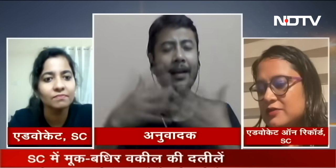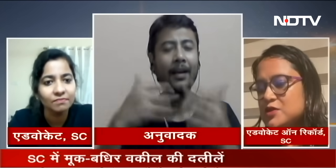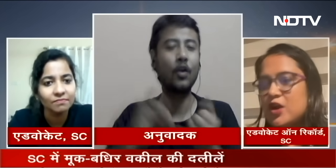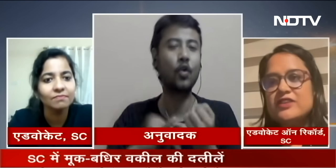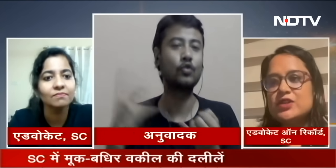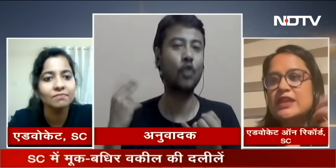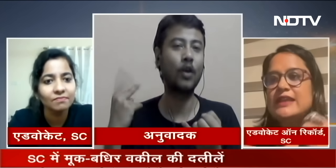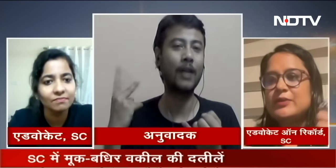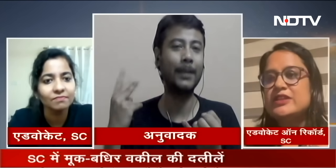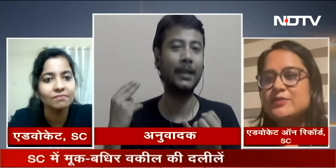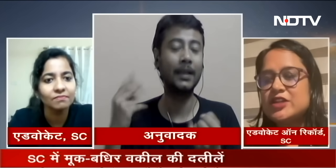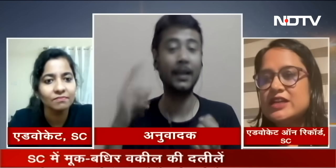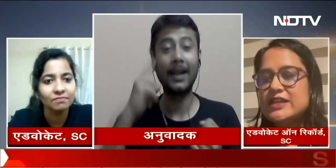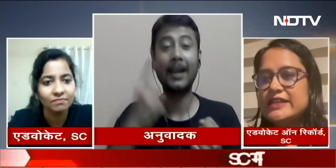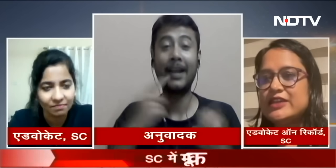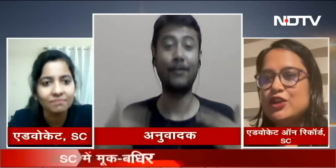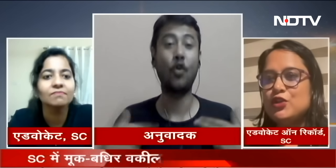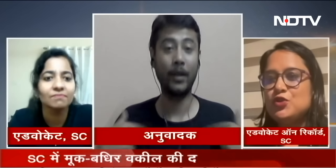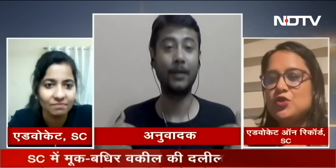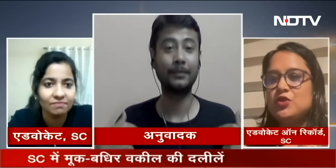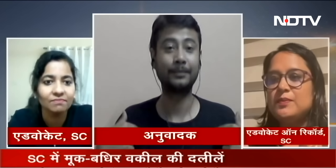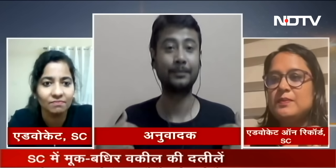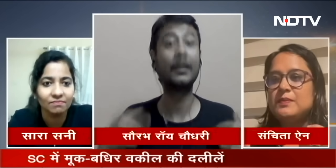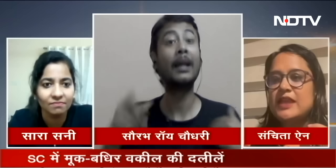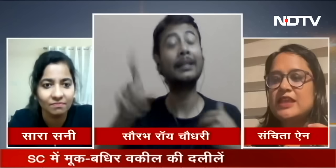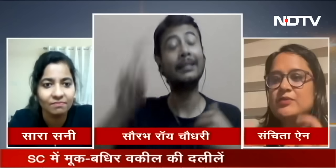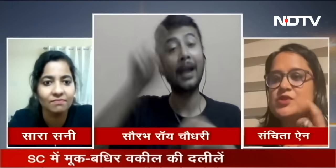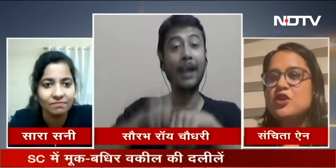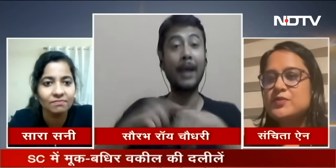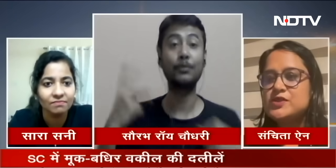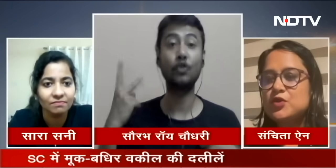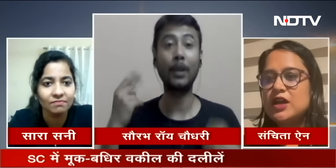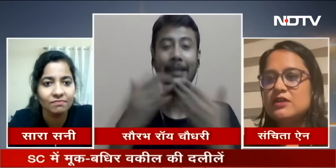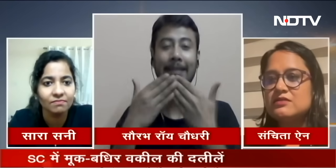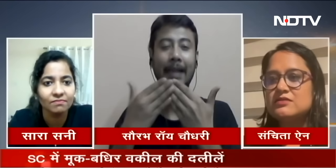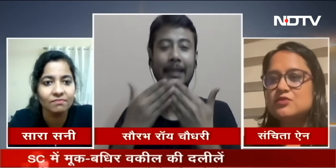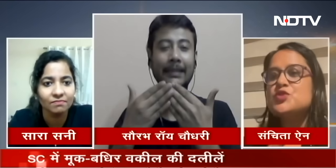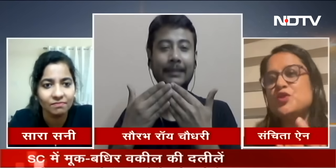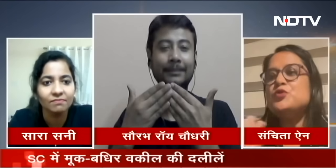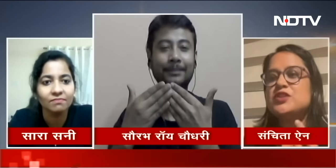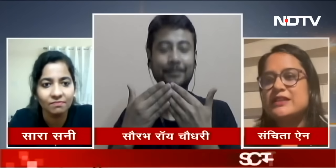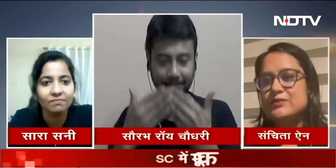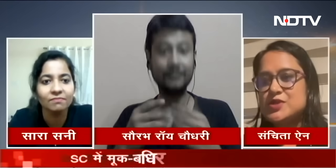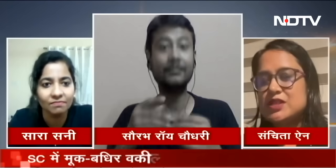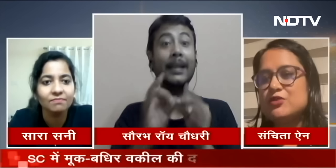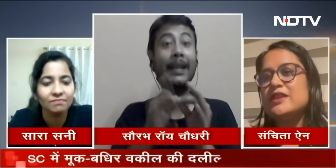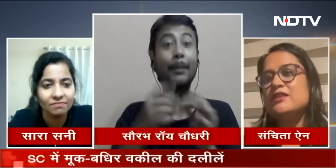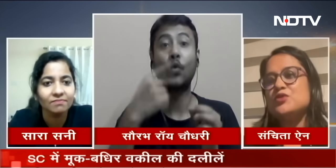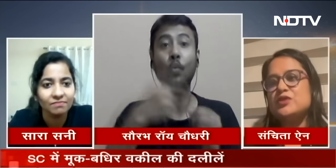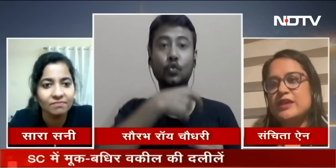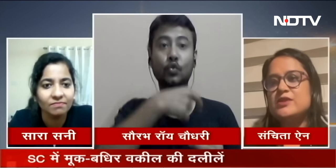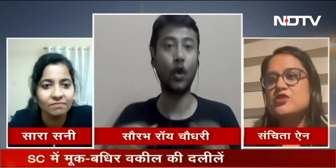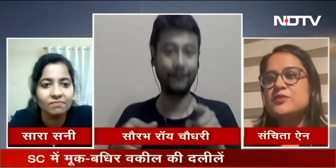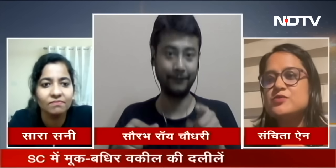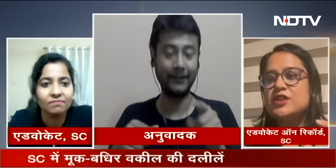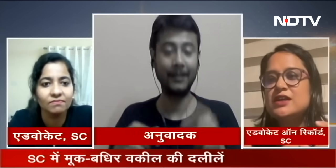तो सौरभ उनके लिए एक बार इंटरप्रेट कर रहे थे, तो मैंने हेबियस कॉर्पस बोला, कुछ उनको पूछना था मुझसे, तो मैंने